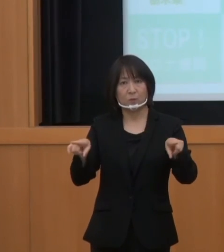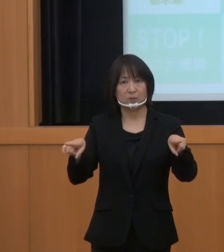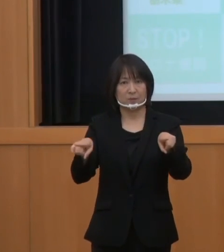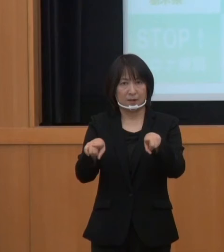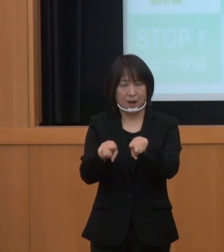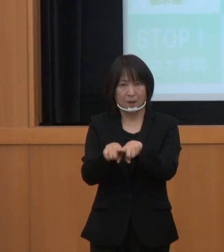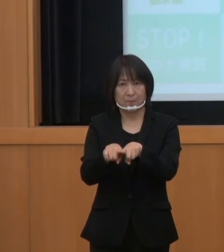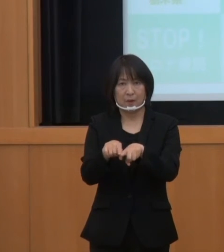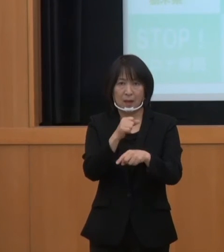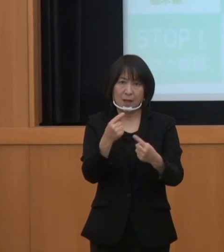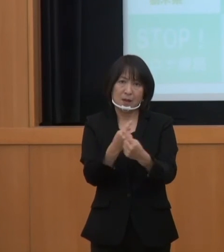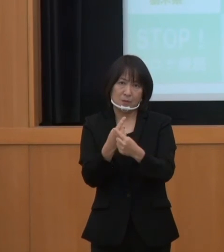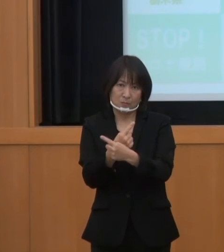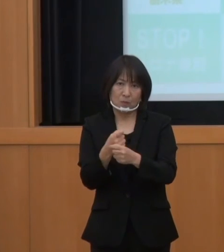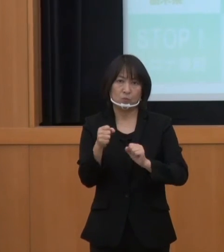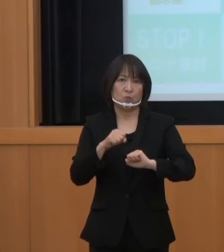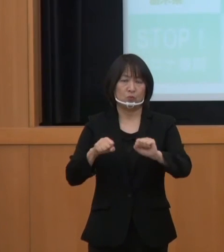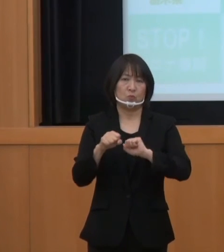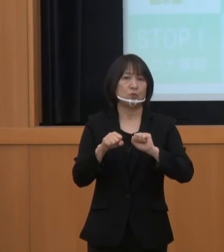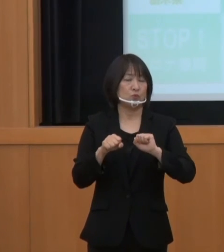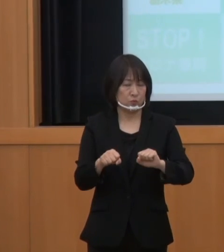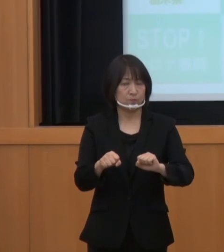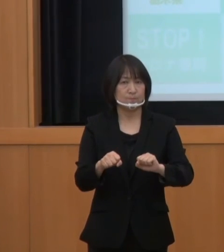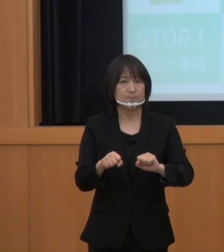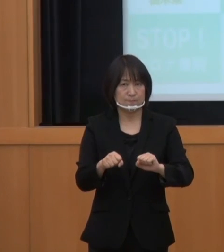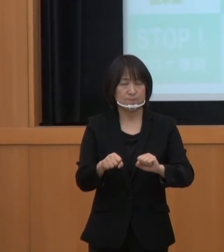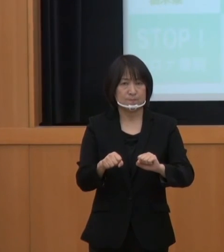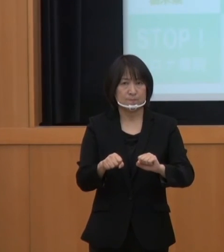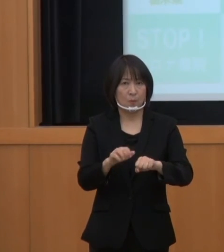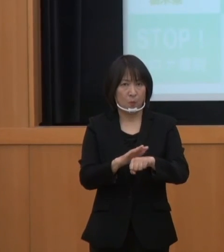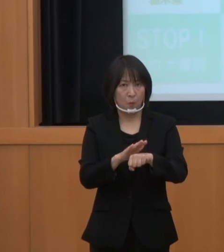改善できるように取り組みましょうと、この